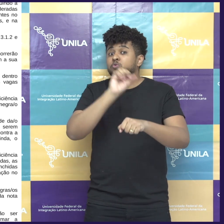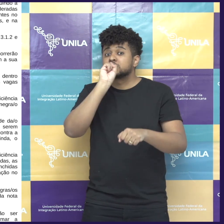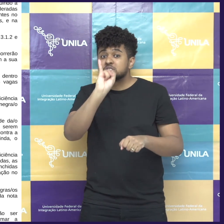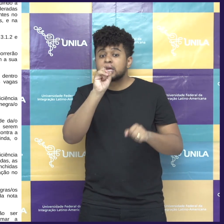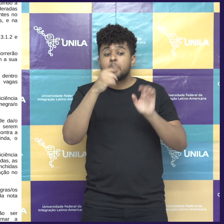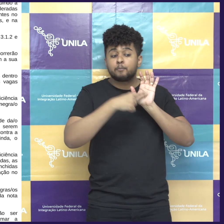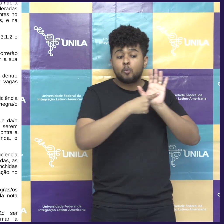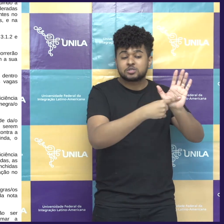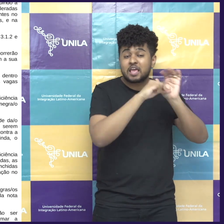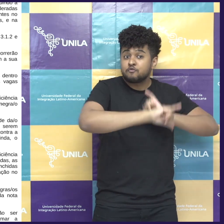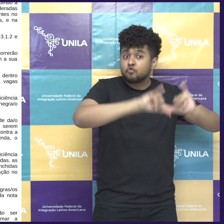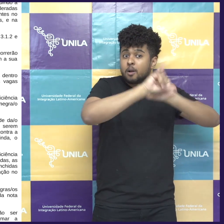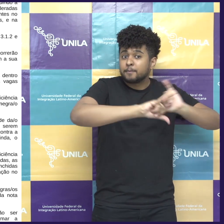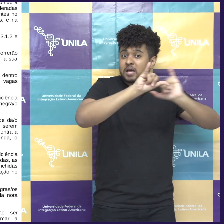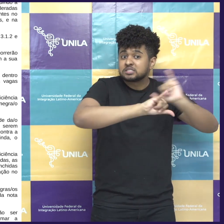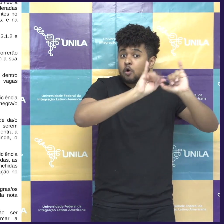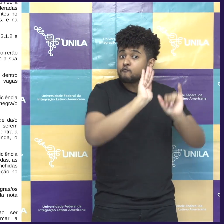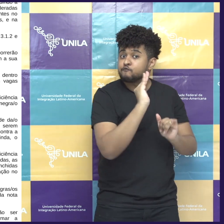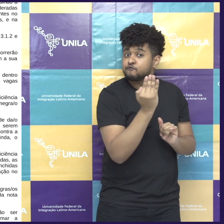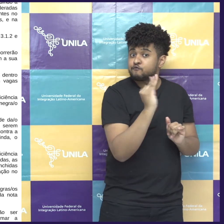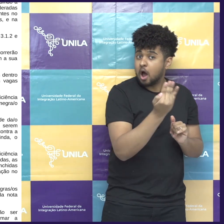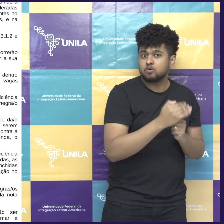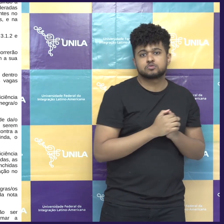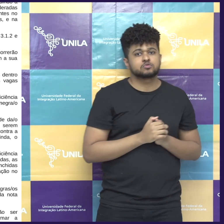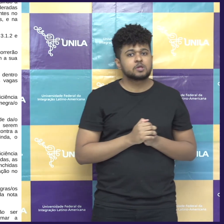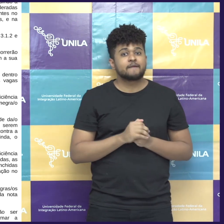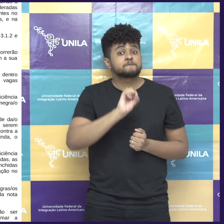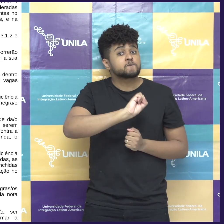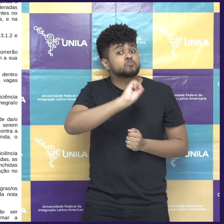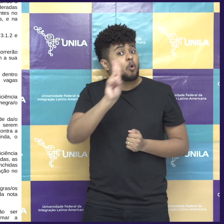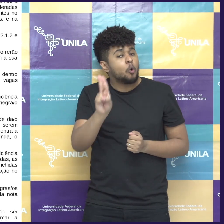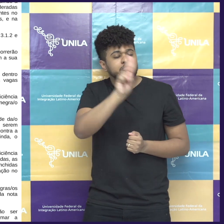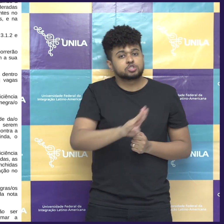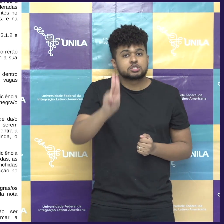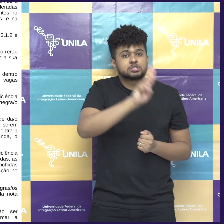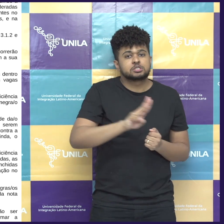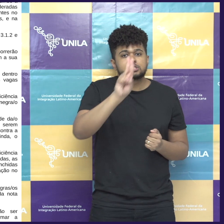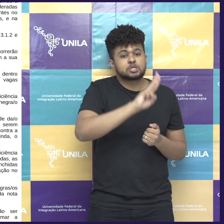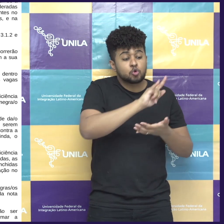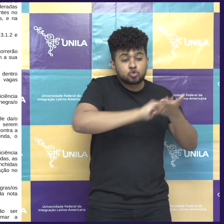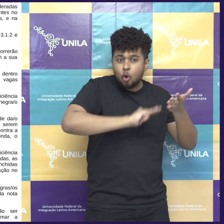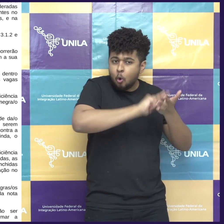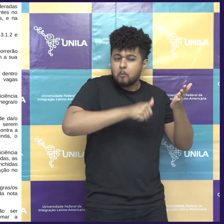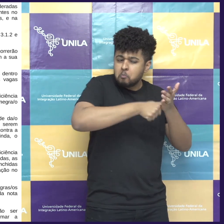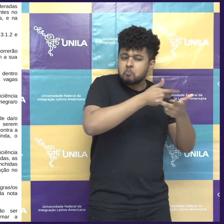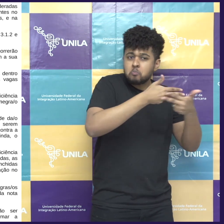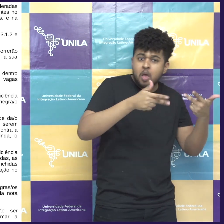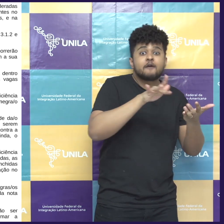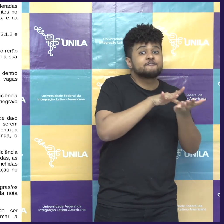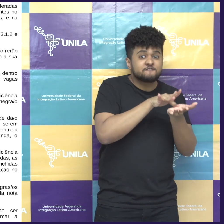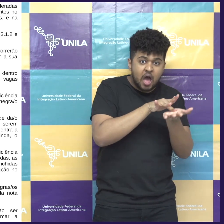serem prestadas informações inverídicas ou utilizando documentos falsos por